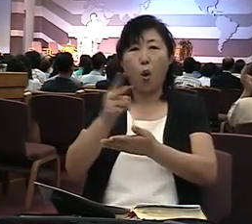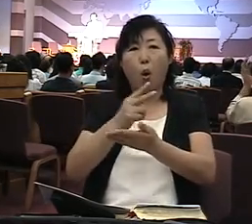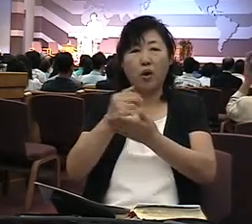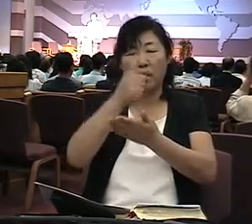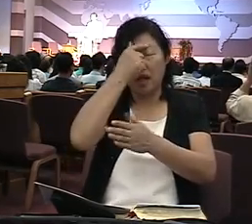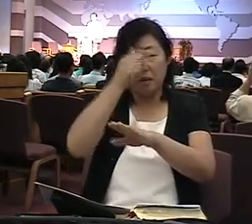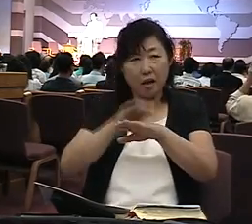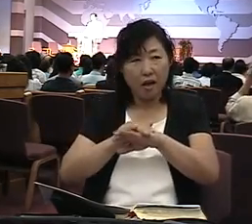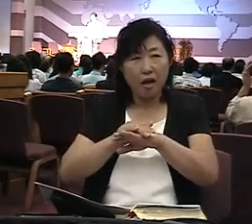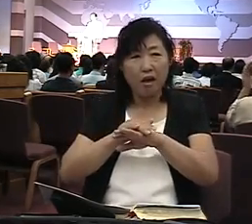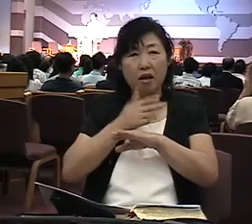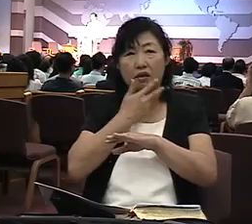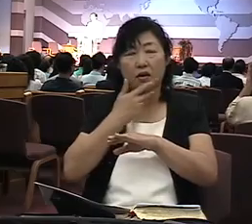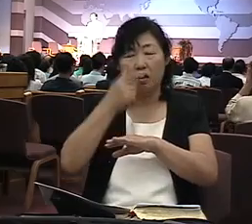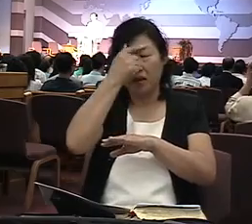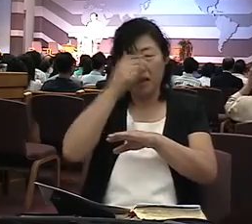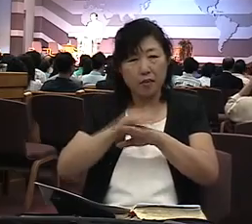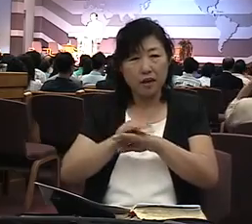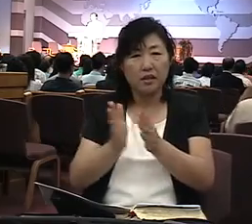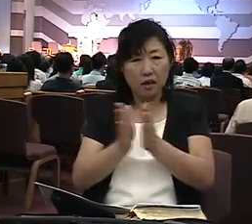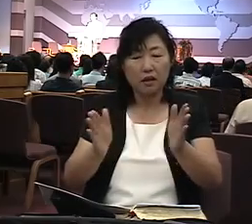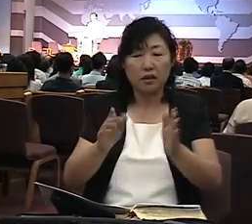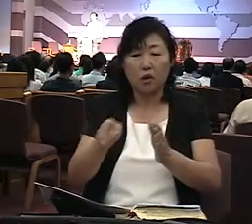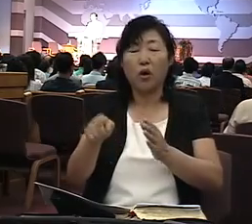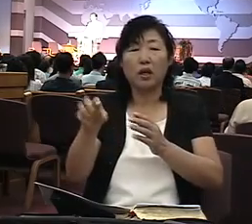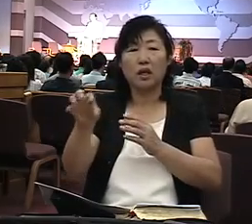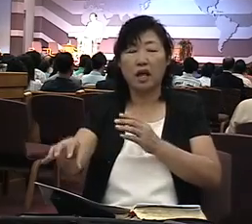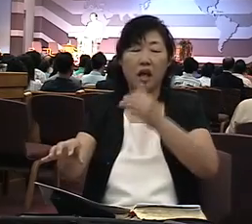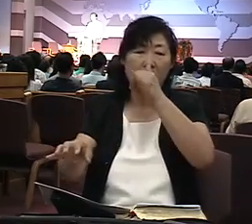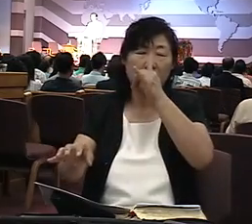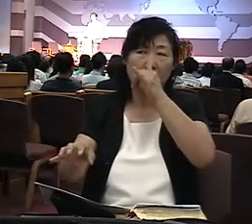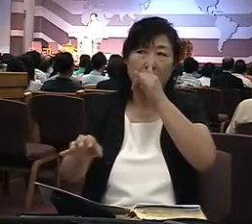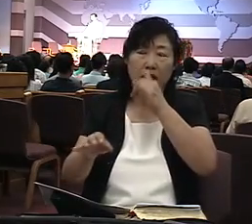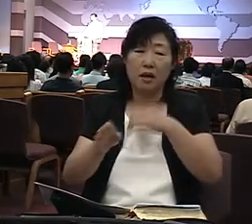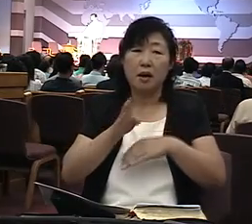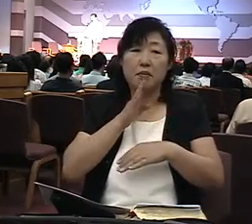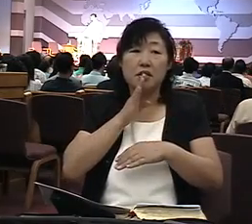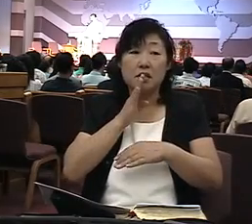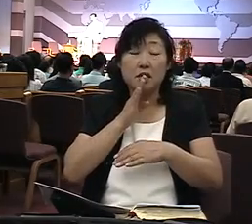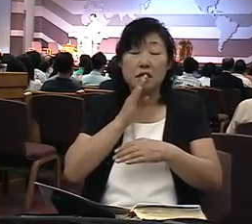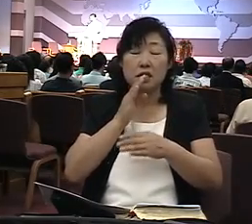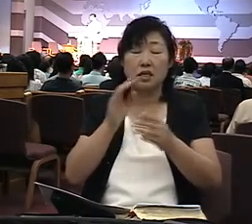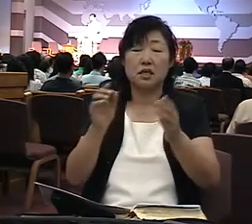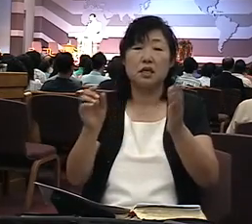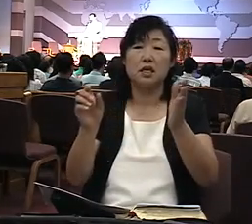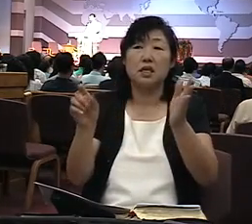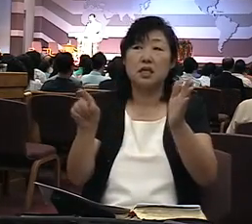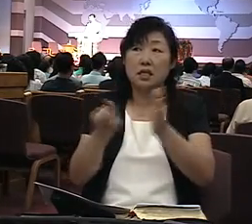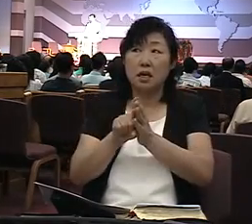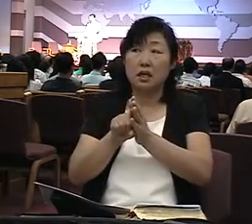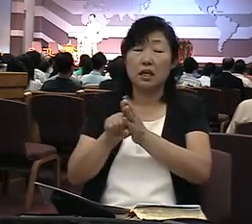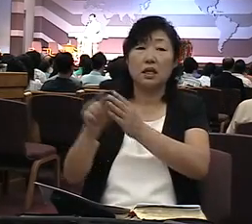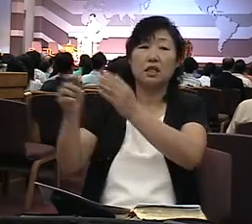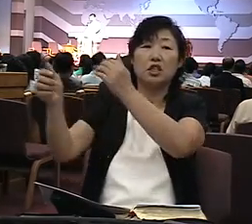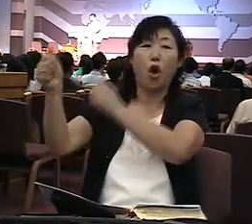하나가 거기 있습니다. 반드시 신앙이 전수되어야 된다고 믿기 때문입니다.